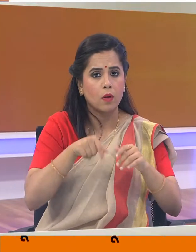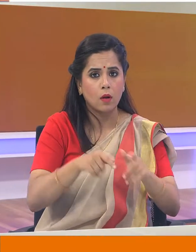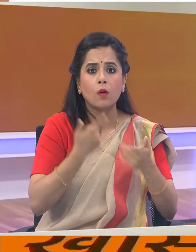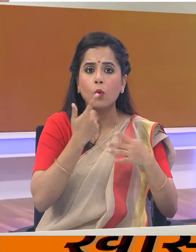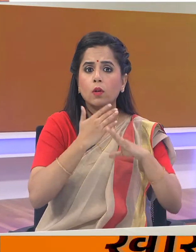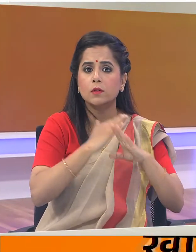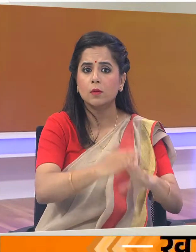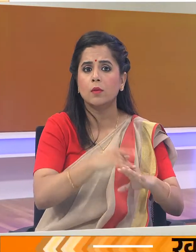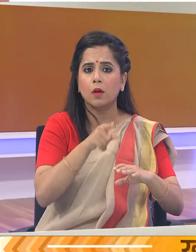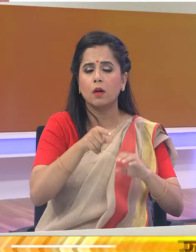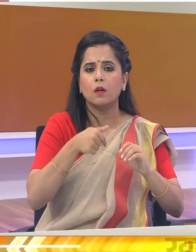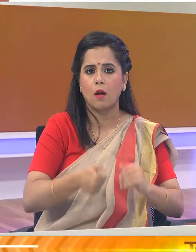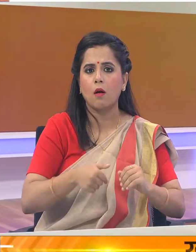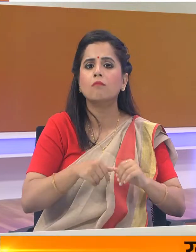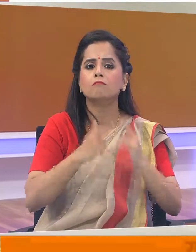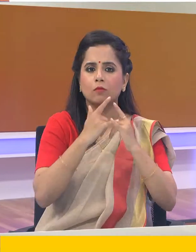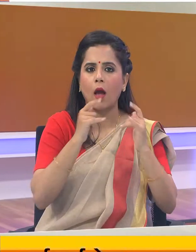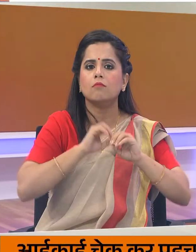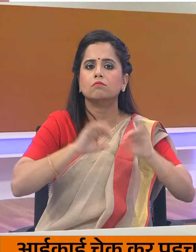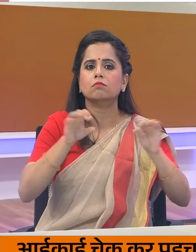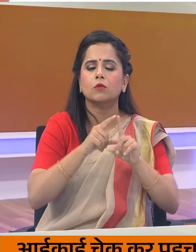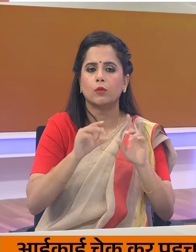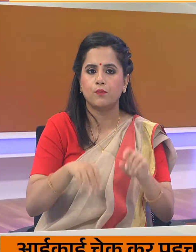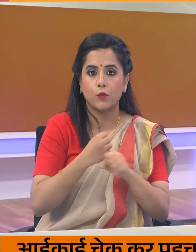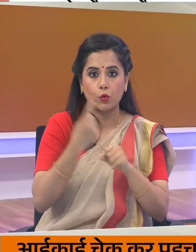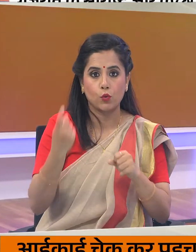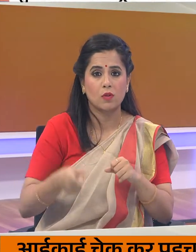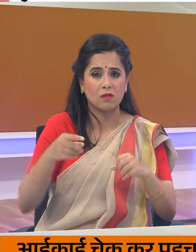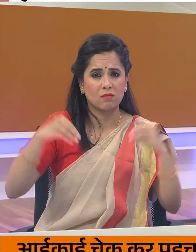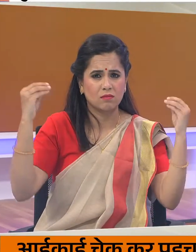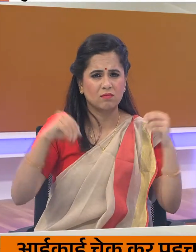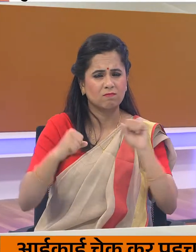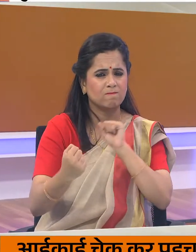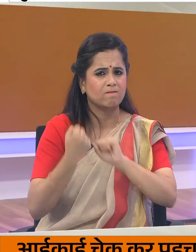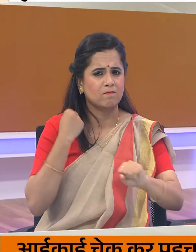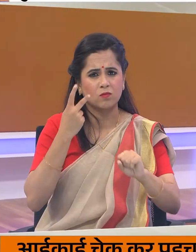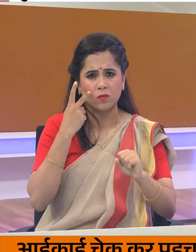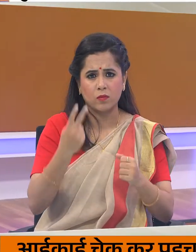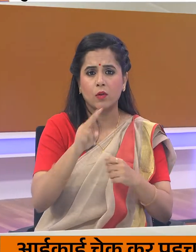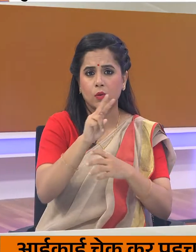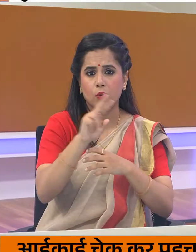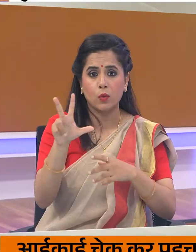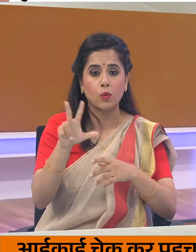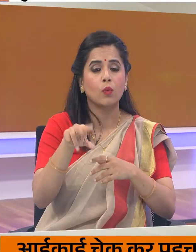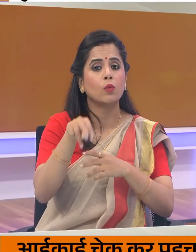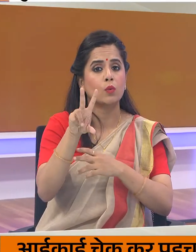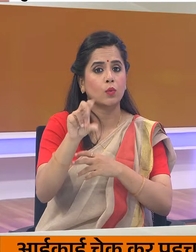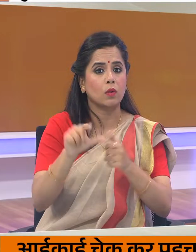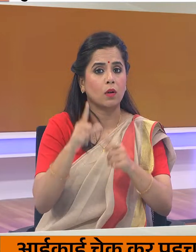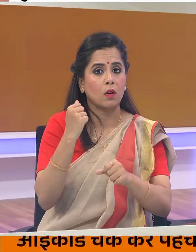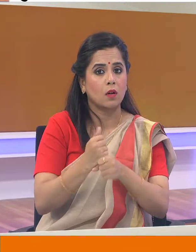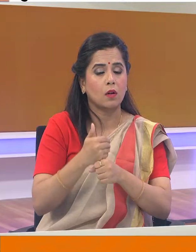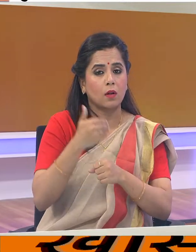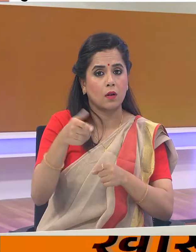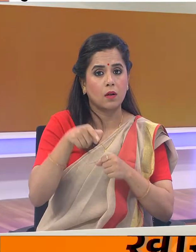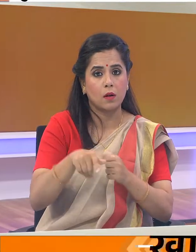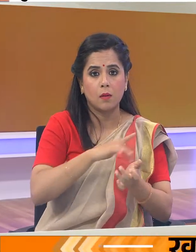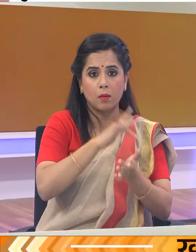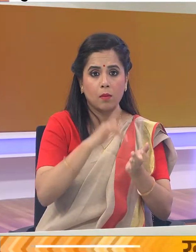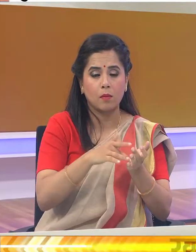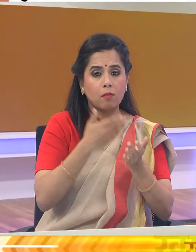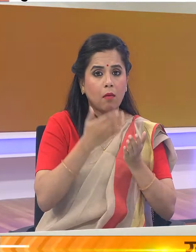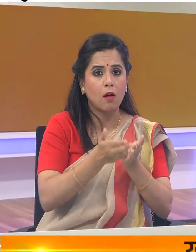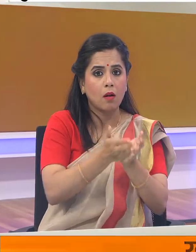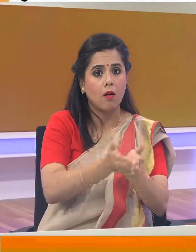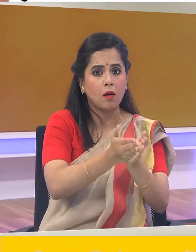के लिए अभियान चला रहा है। गुजरात में भारी बारिश के बीच 28 और 29 अगस्त को इन तटों